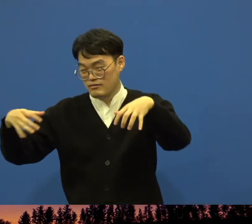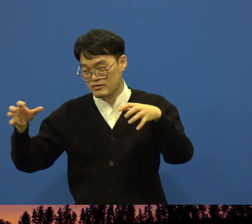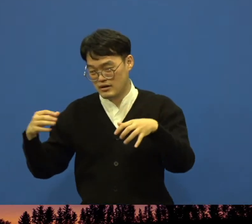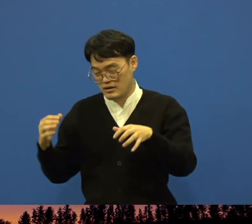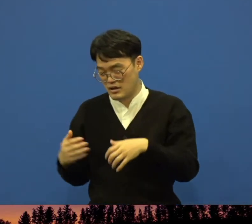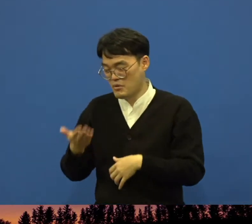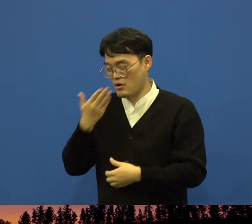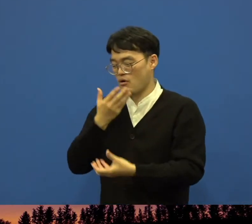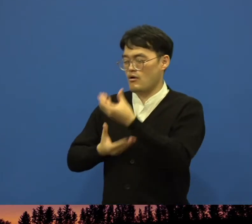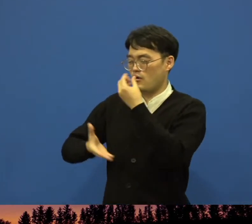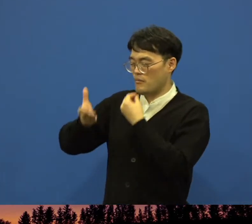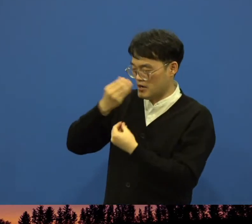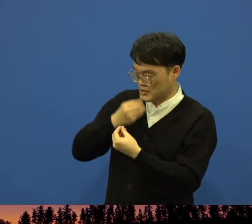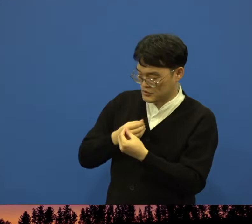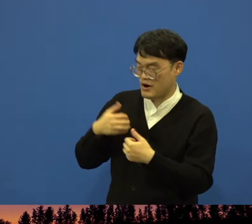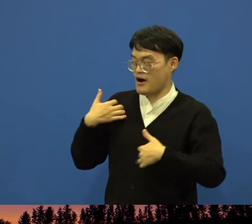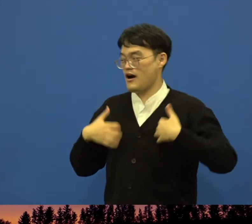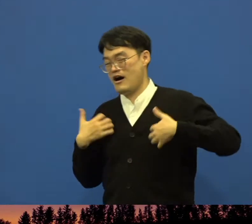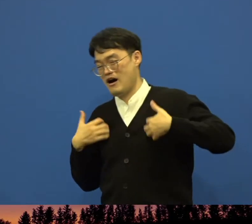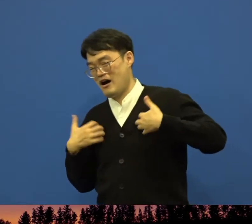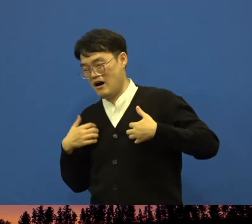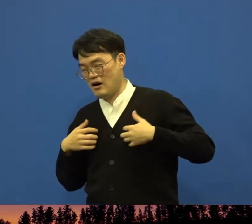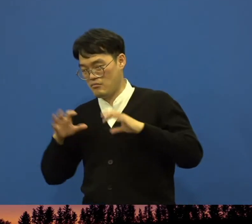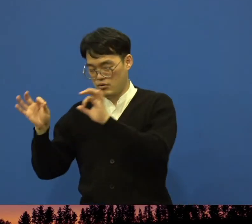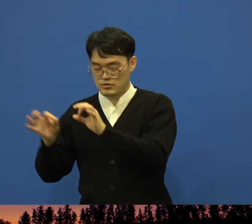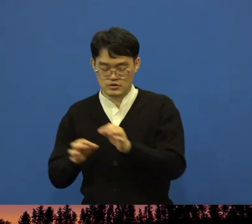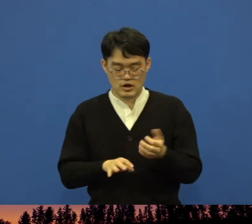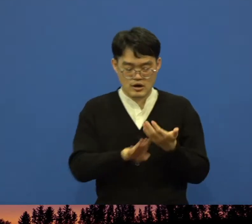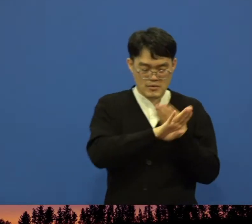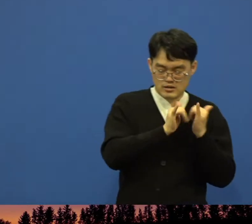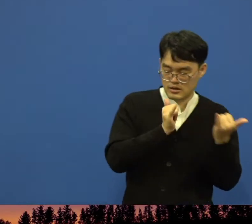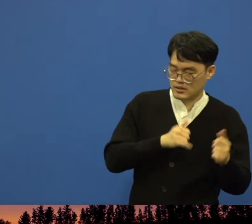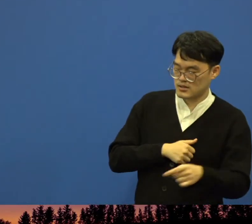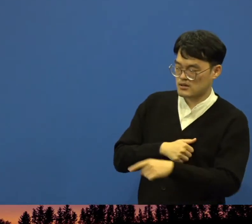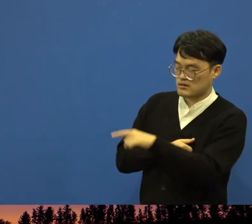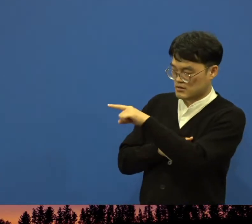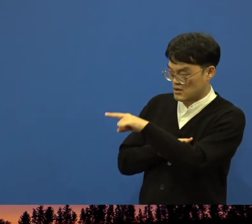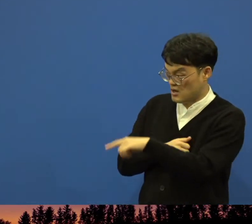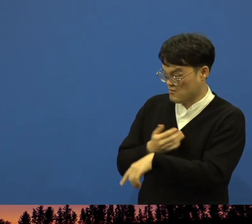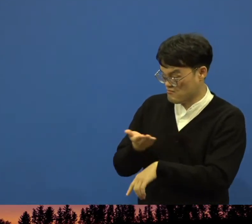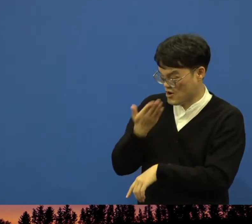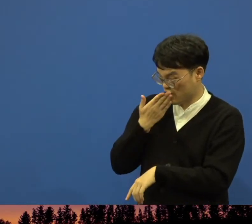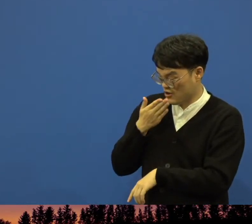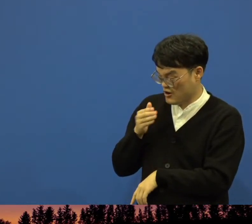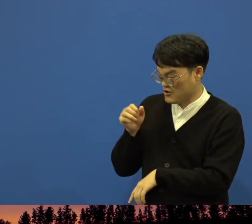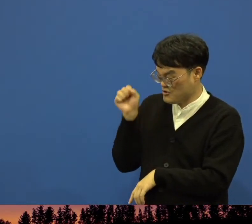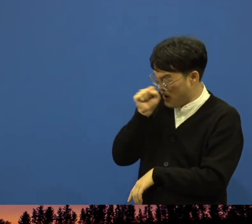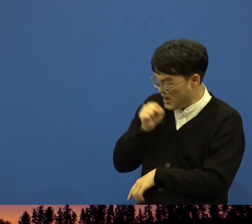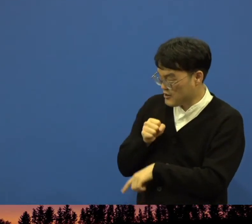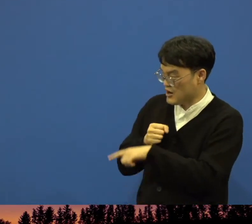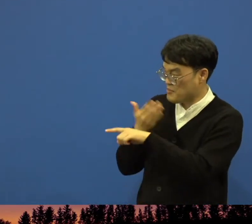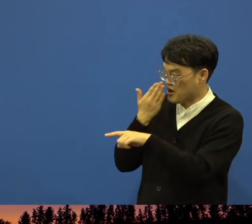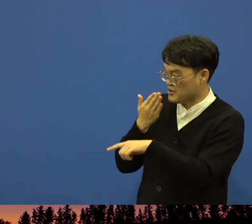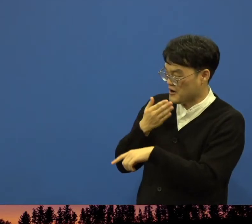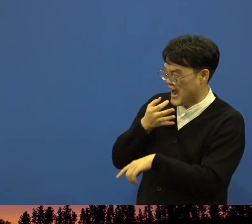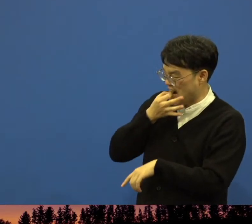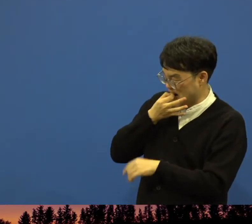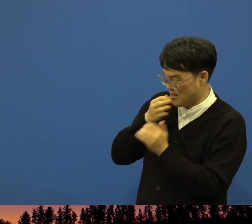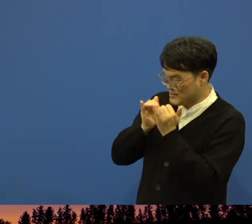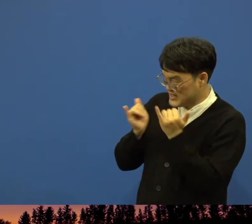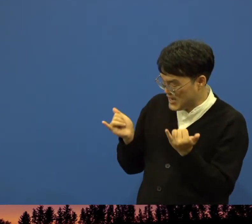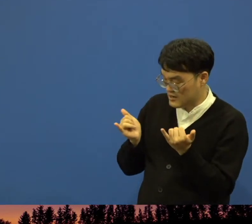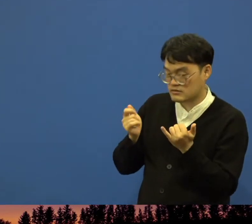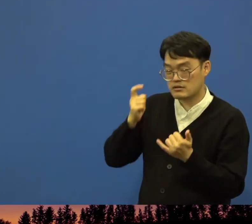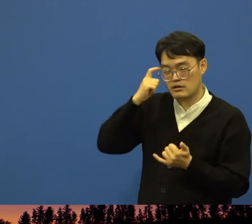막 이런 걸 보면서 먹고 즐기는 걸 탐하는 자라고 그랬어요. 오해를 받았어요. 먹는 거 밝힌다. 이게 오해를 받을